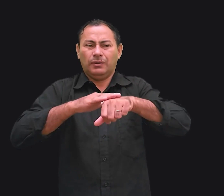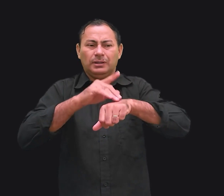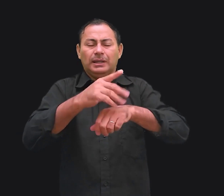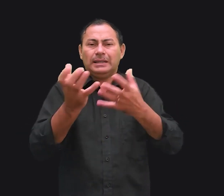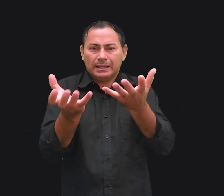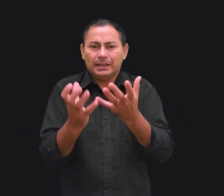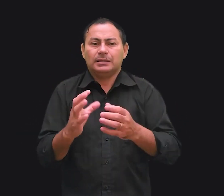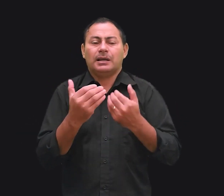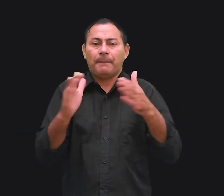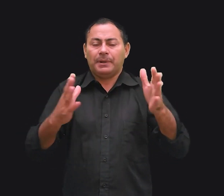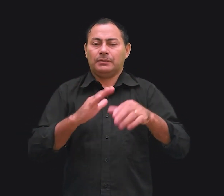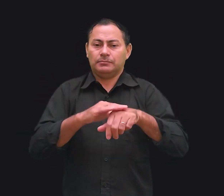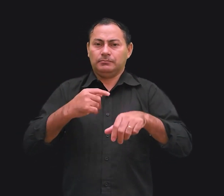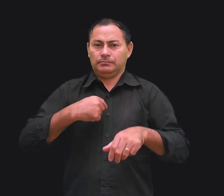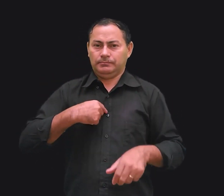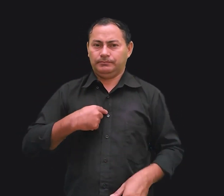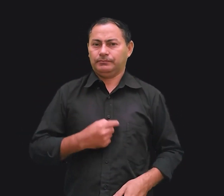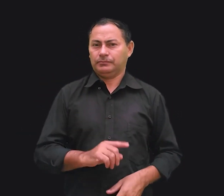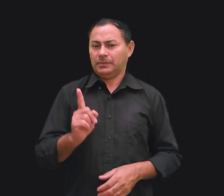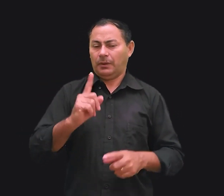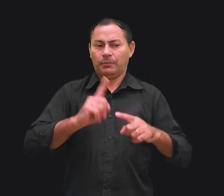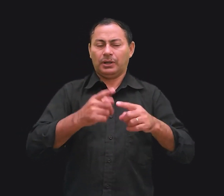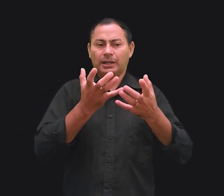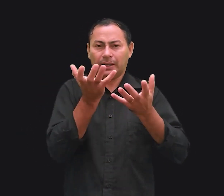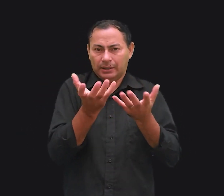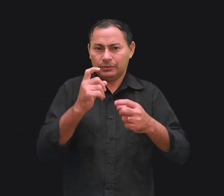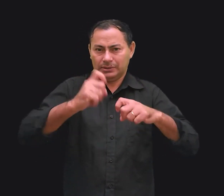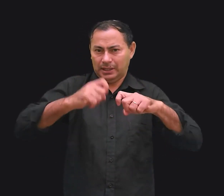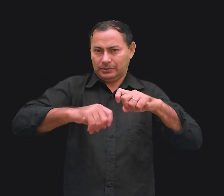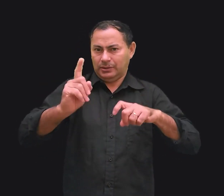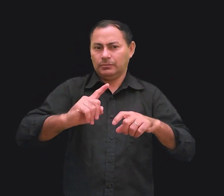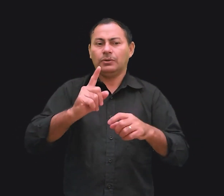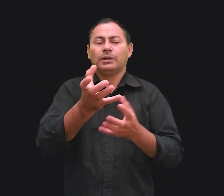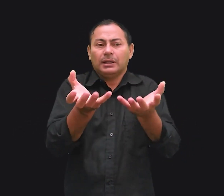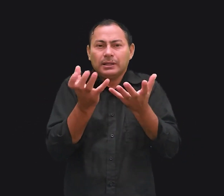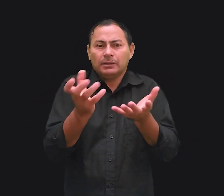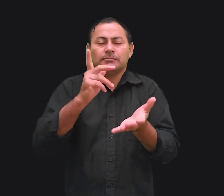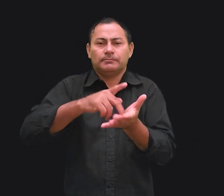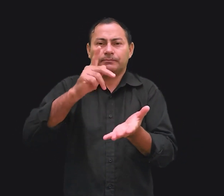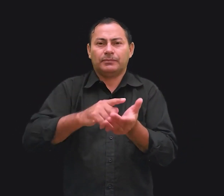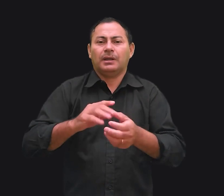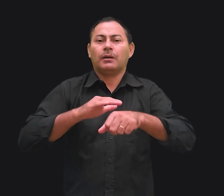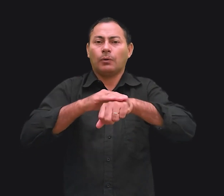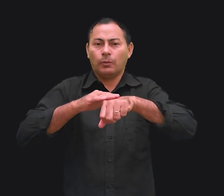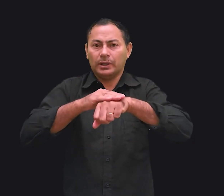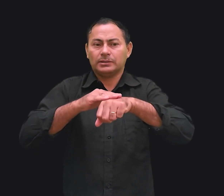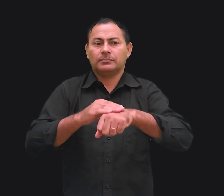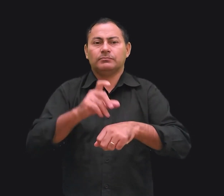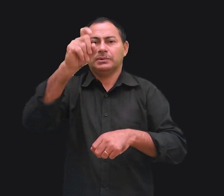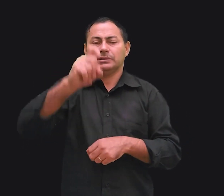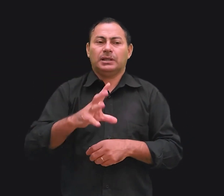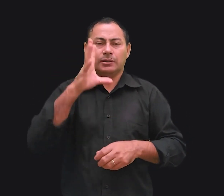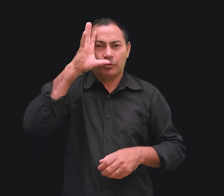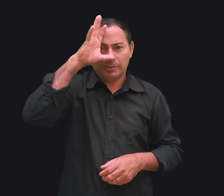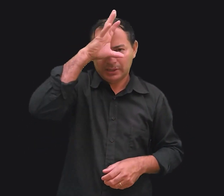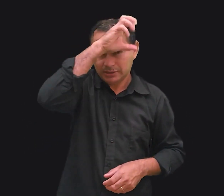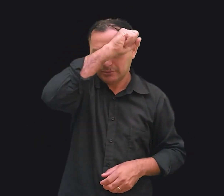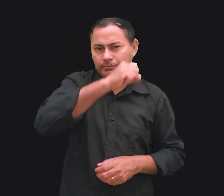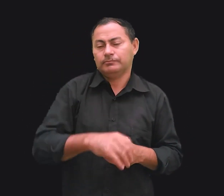com elas e elas queriam se abrir comigo. Não era porque elas queriam sexo. O que elas queriam realmente era conversar e serem compreendidas,